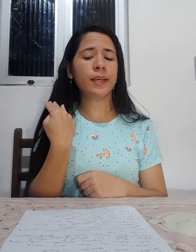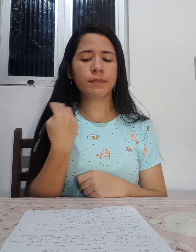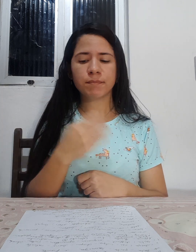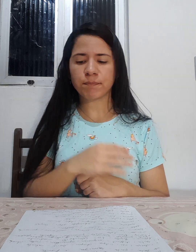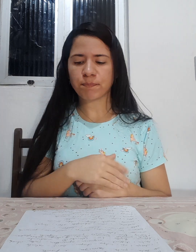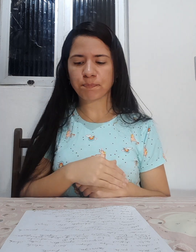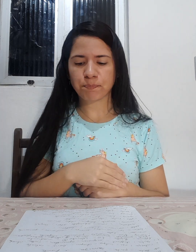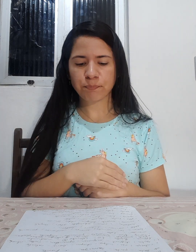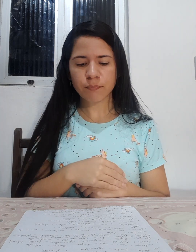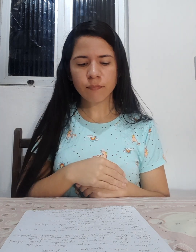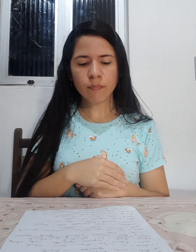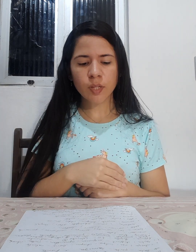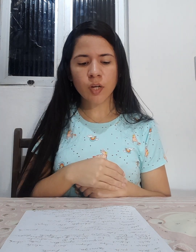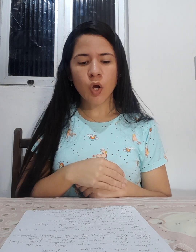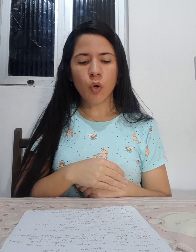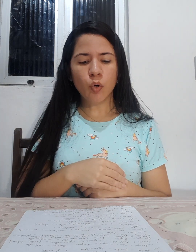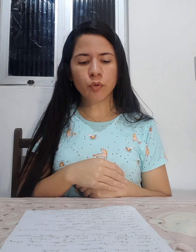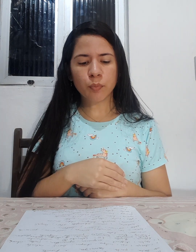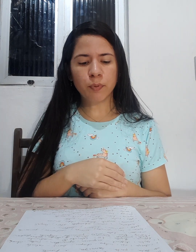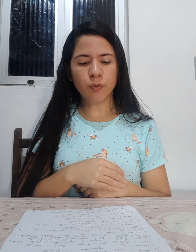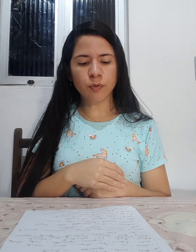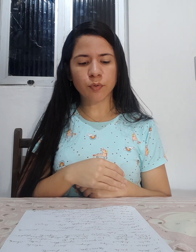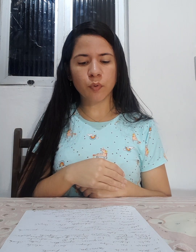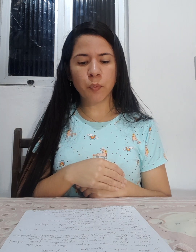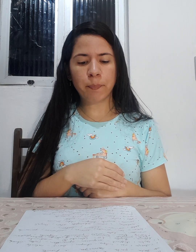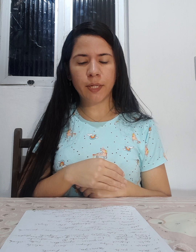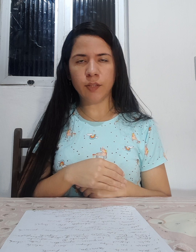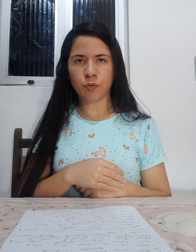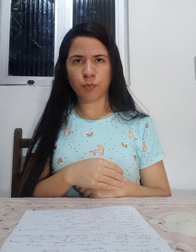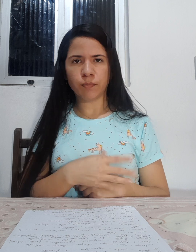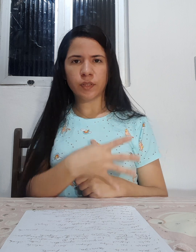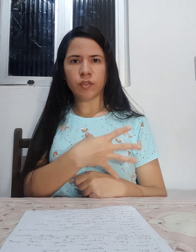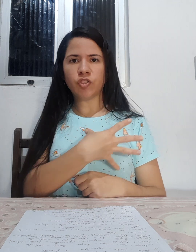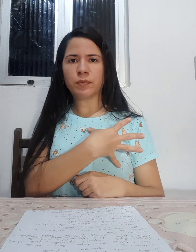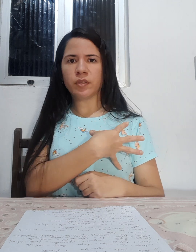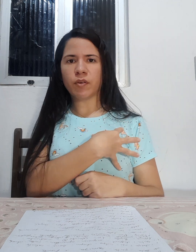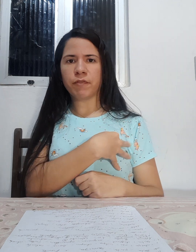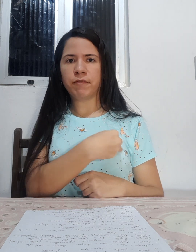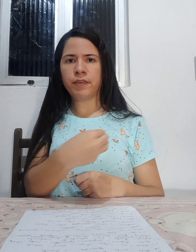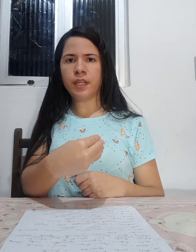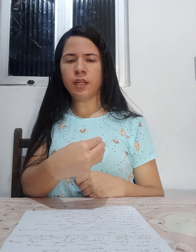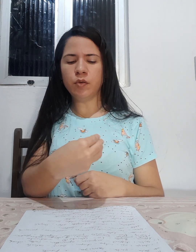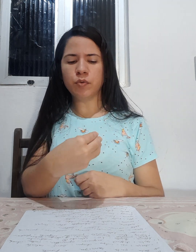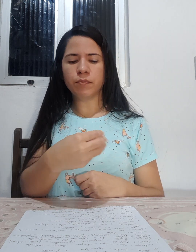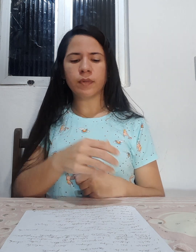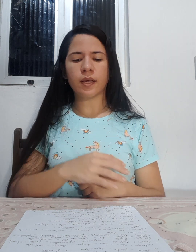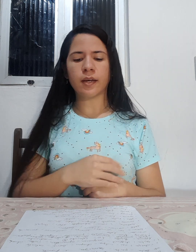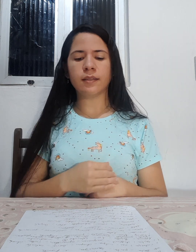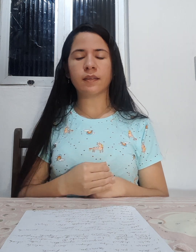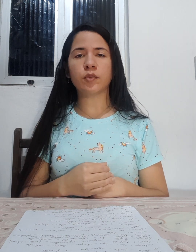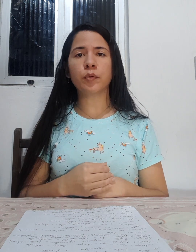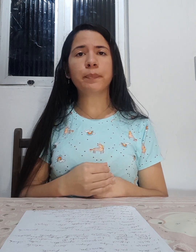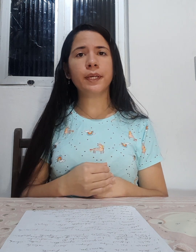Morrer. Outro ponto, o peito. Então, nós temos aqui, ó, filho, é realizado no